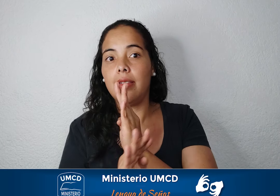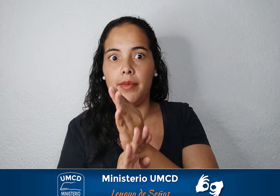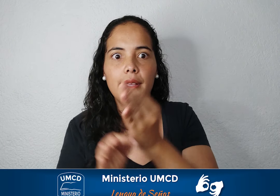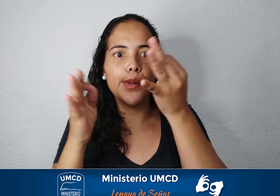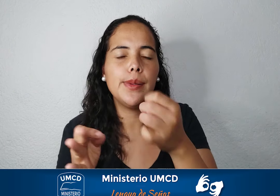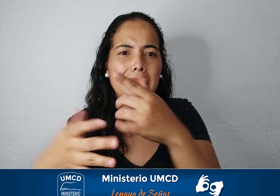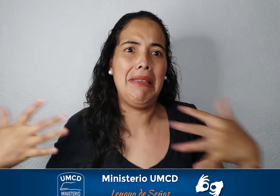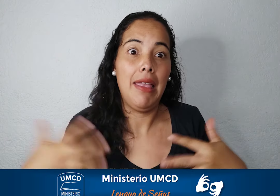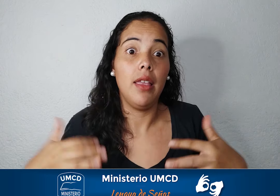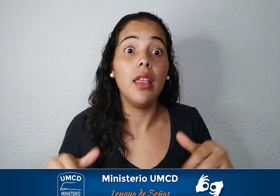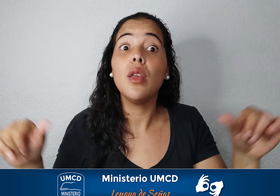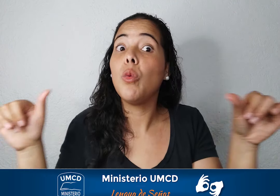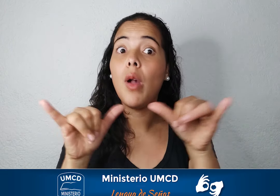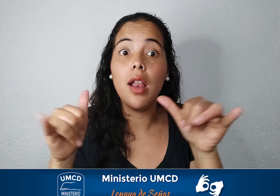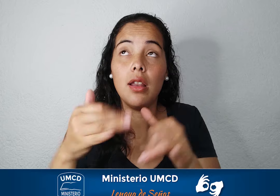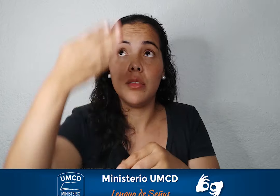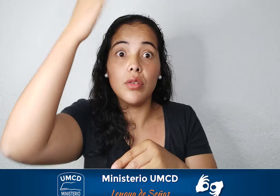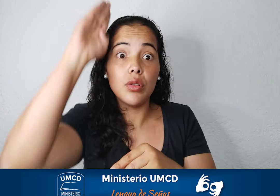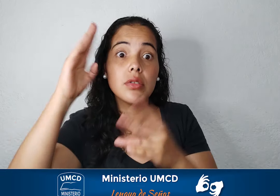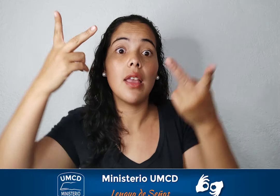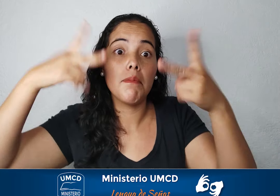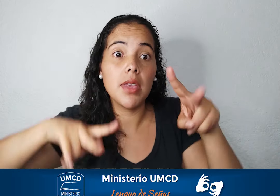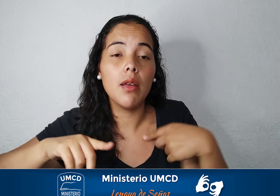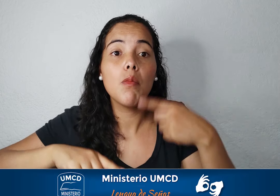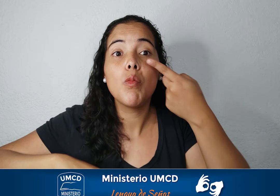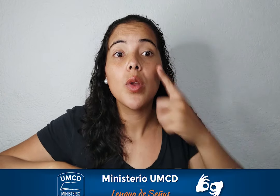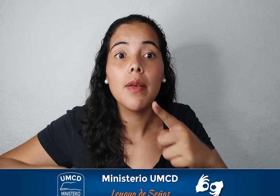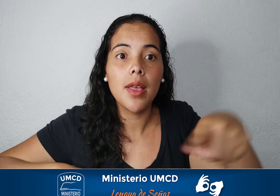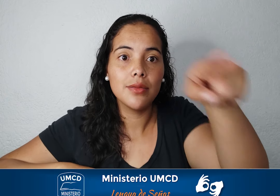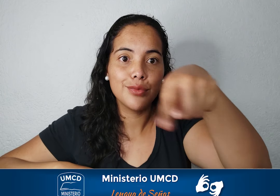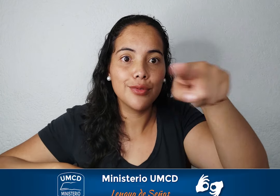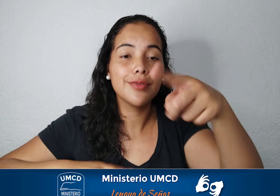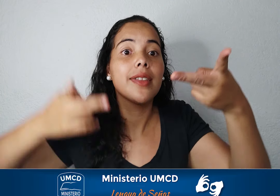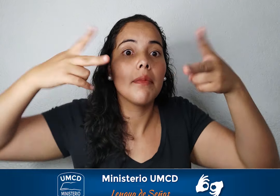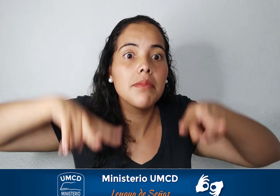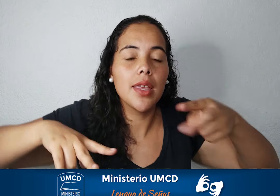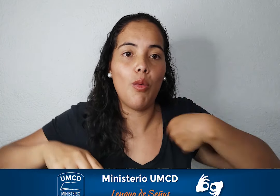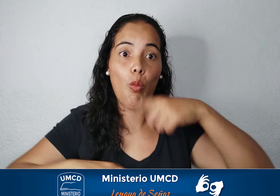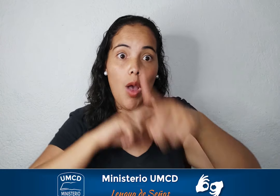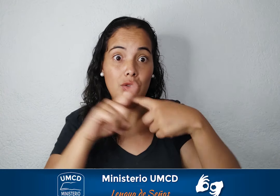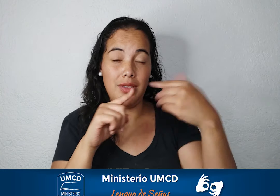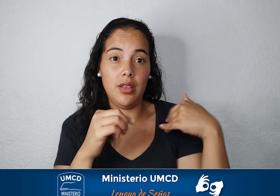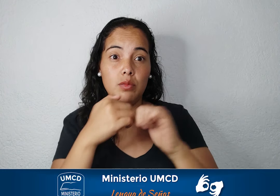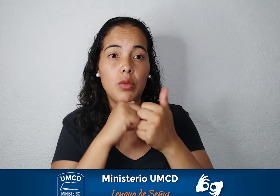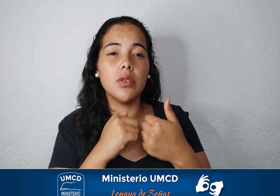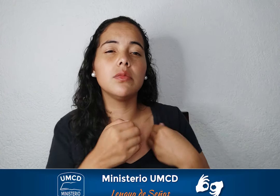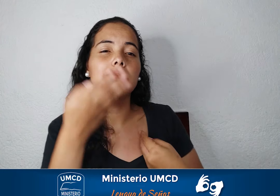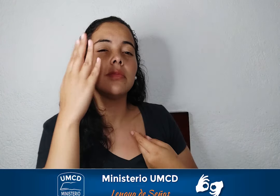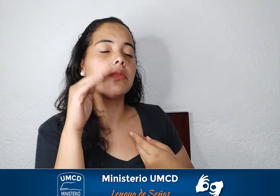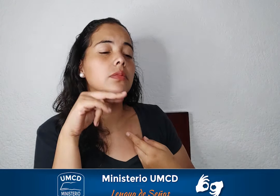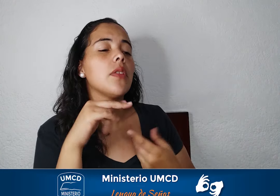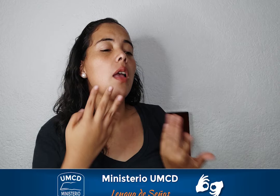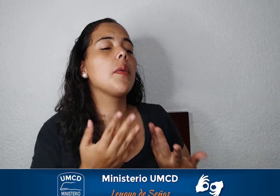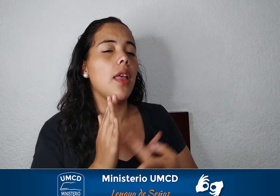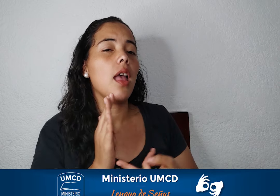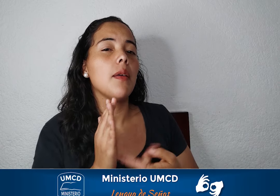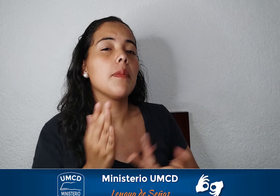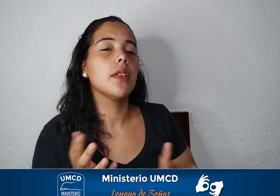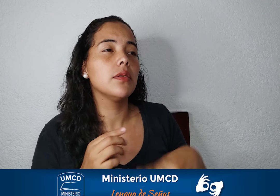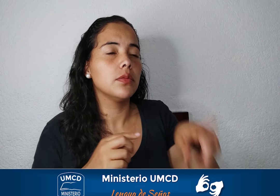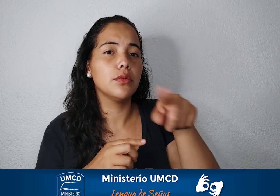nuestro conocimiento en un convencimiento. Y a veces no nos damos cuenta que Dios utiliza esas